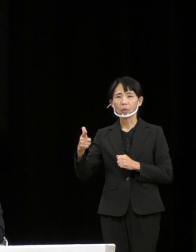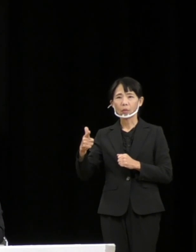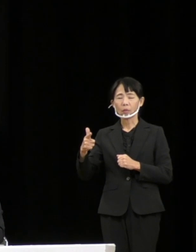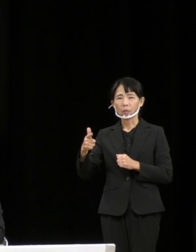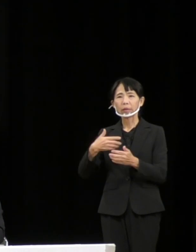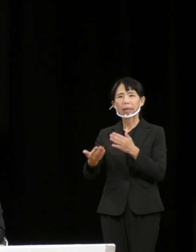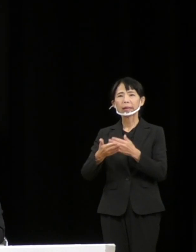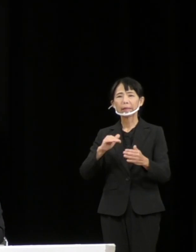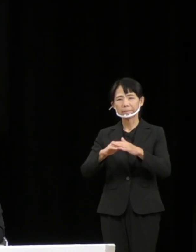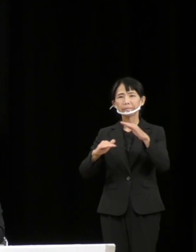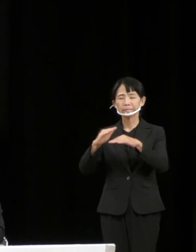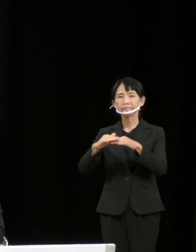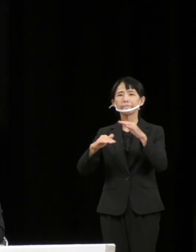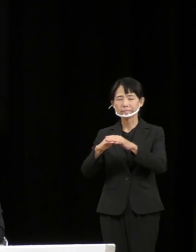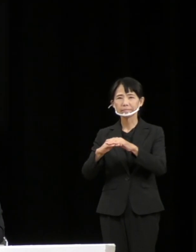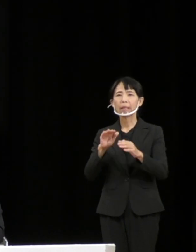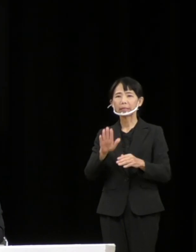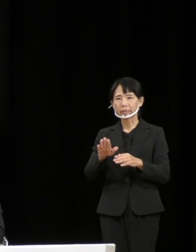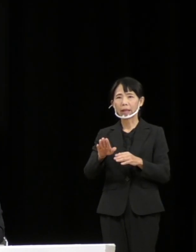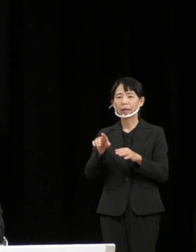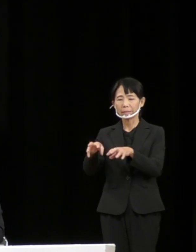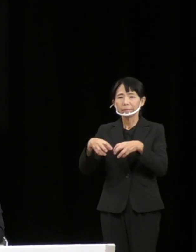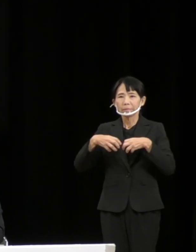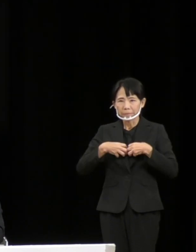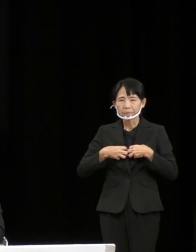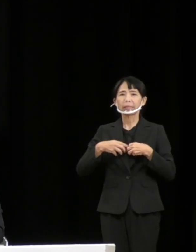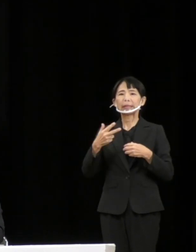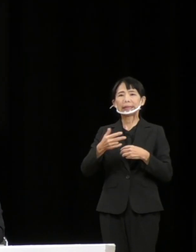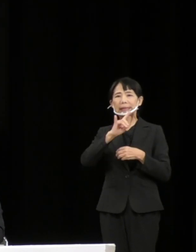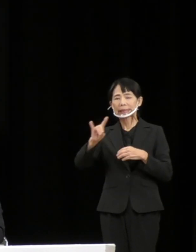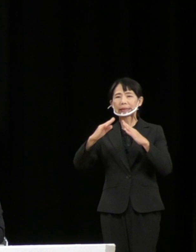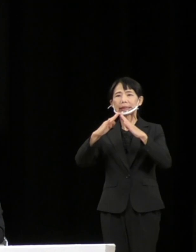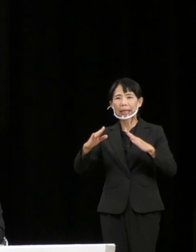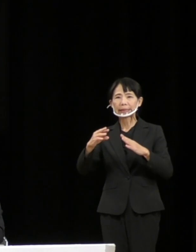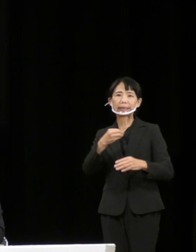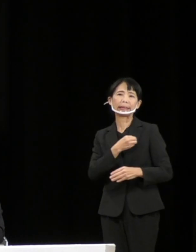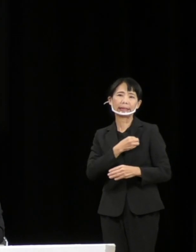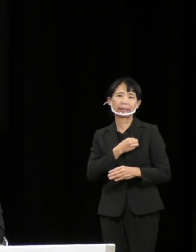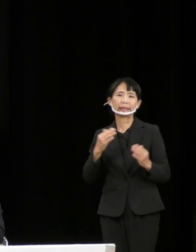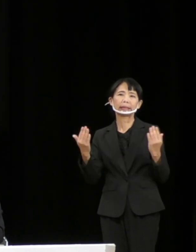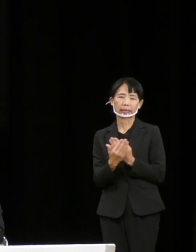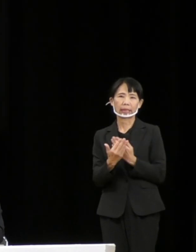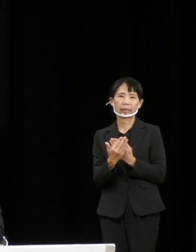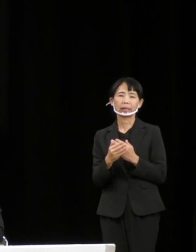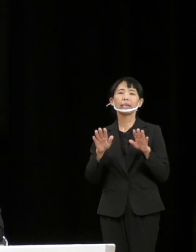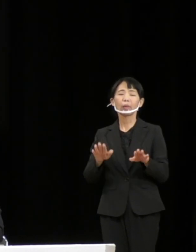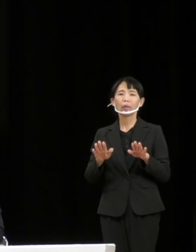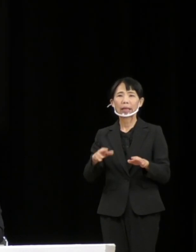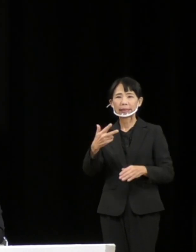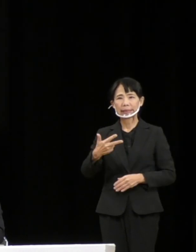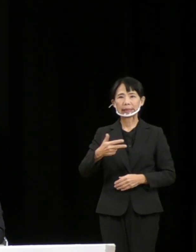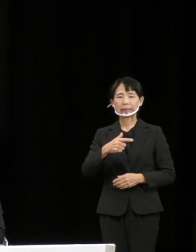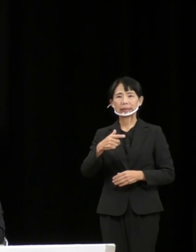あー経験が知っ会議員となるロキにもなりこのたびの市長選挙に挑戦する動機の一つでも